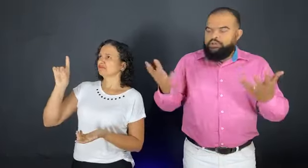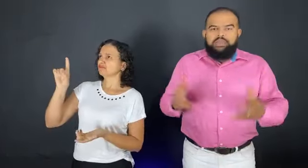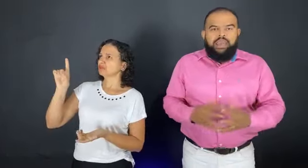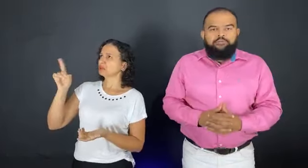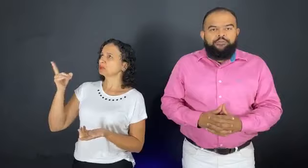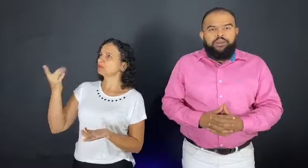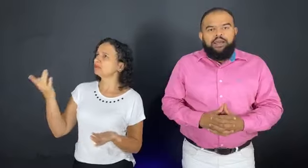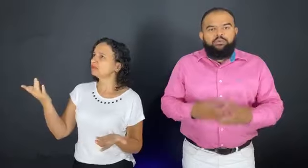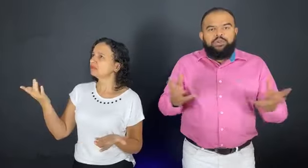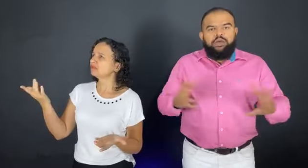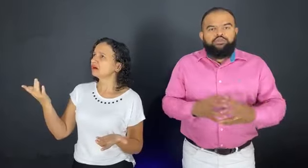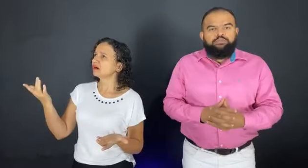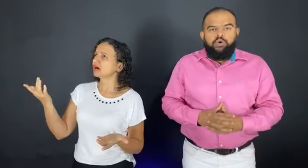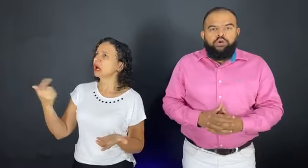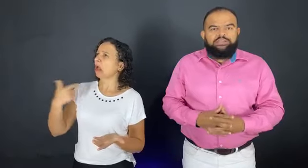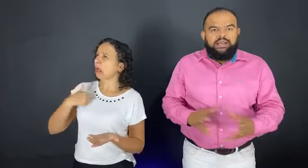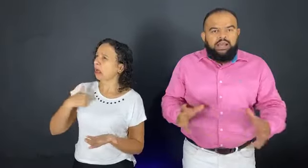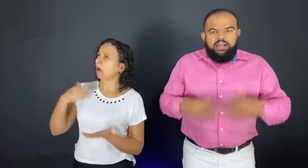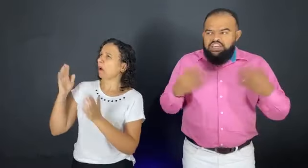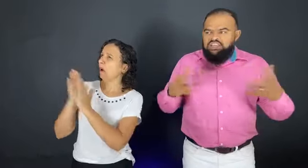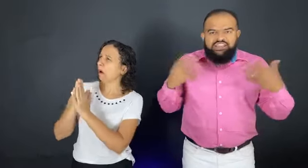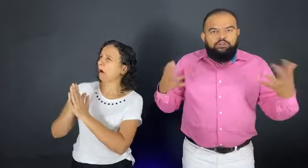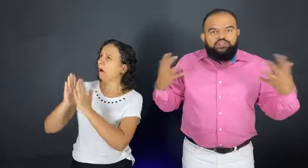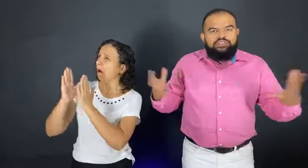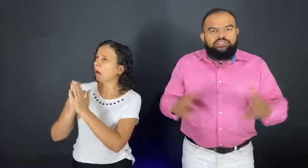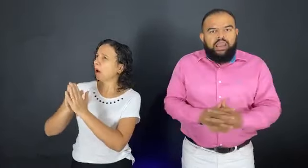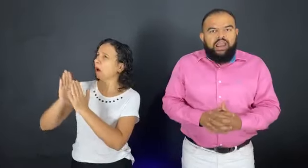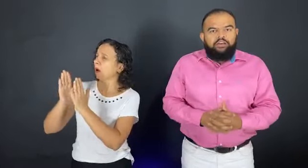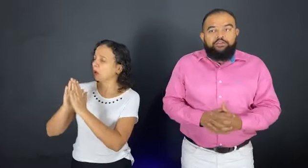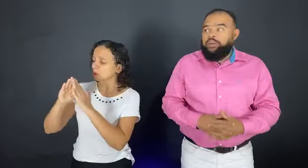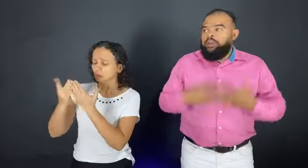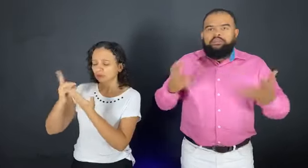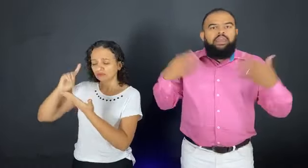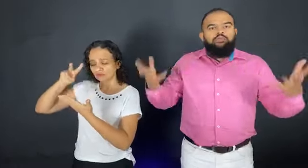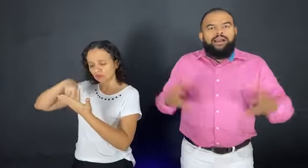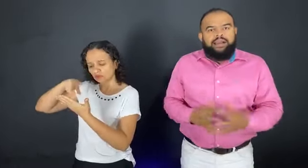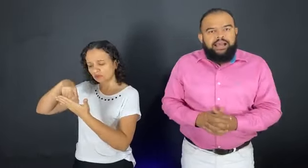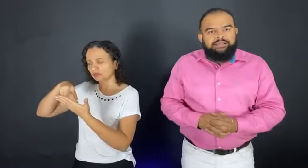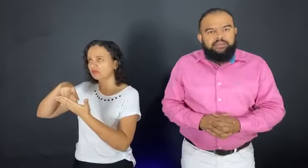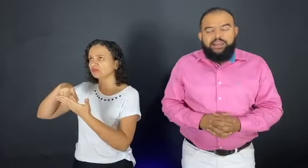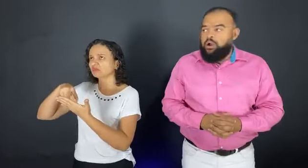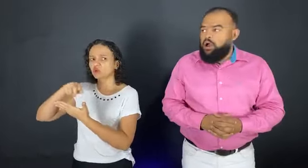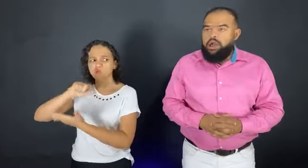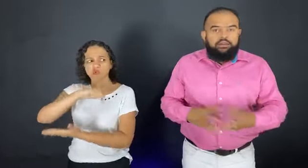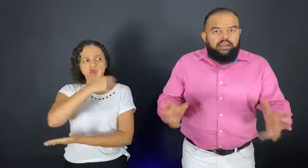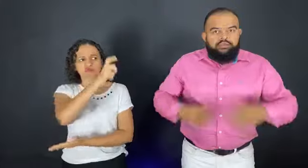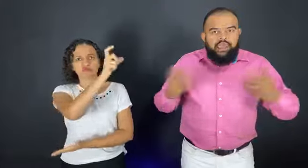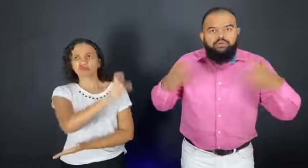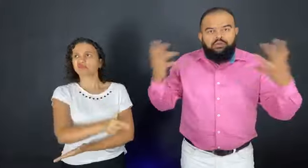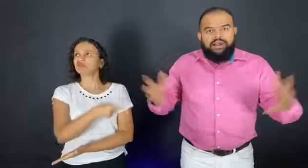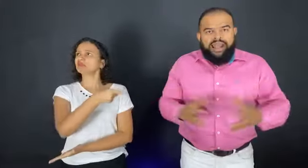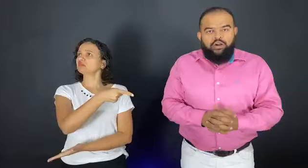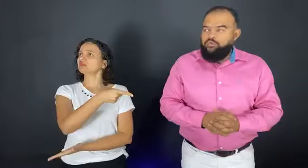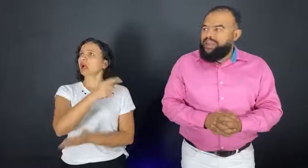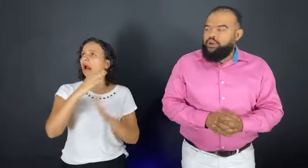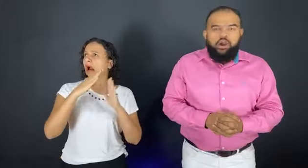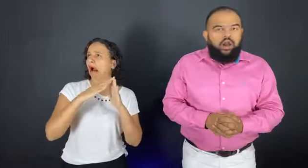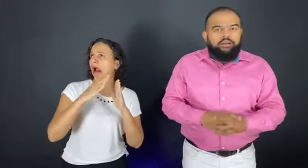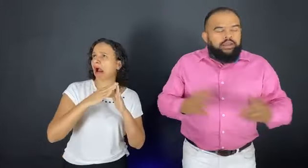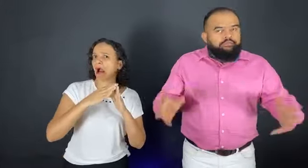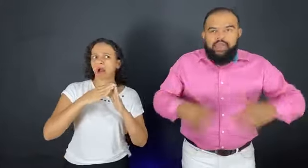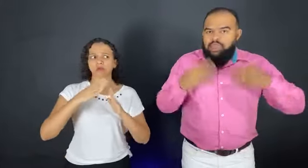E por que fulano que não te busca, que não te serve, tem uma casa melhor, tem um